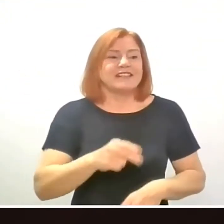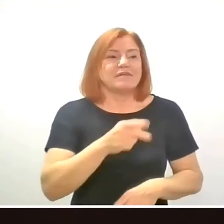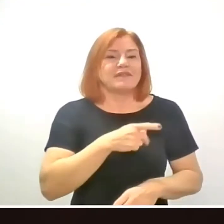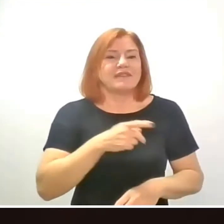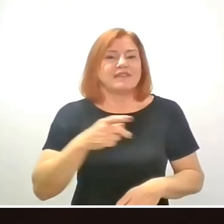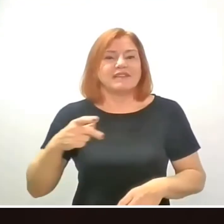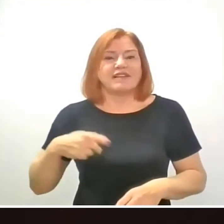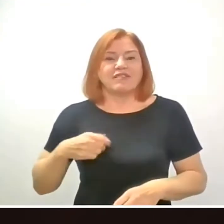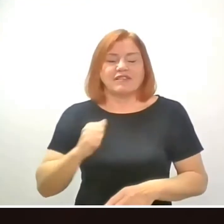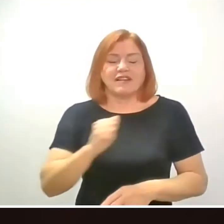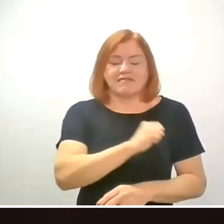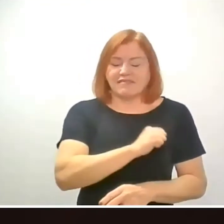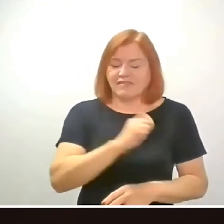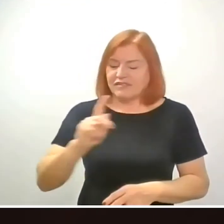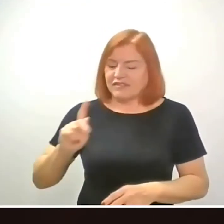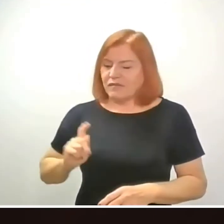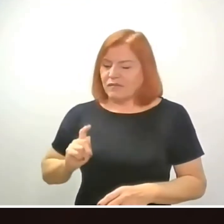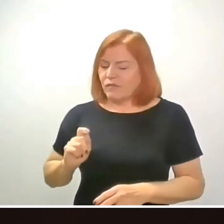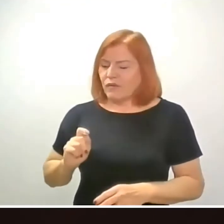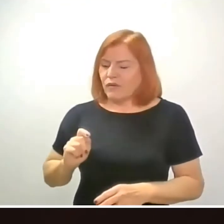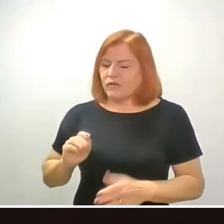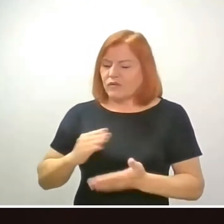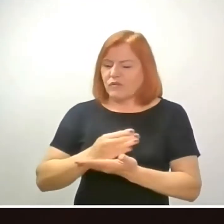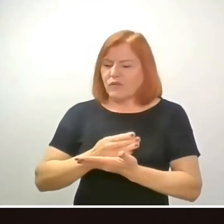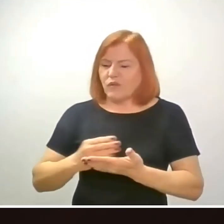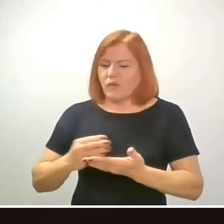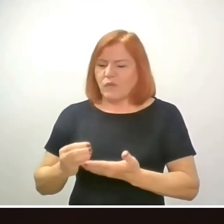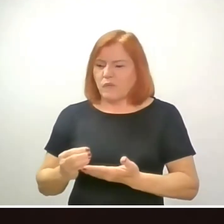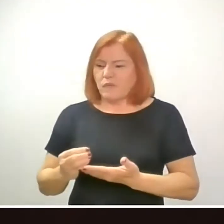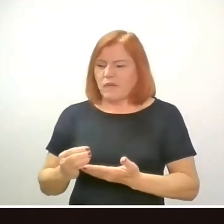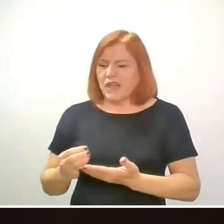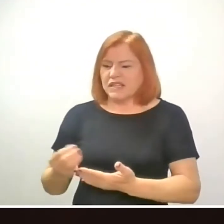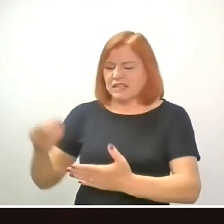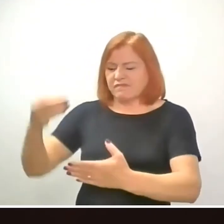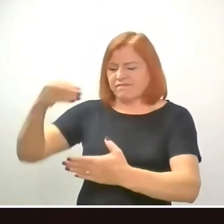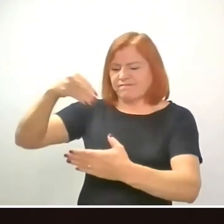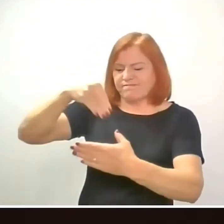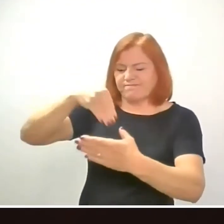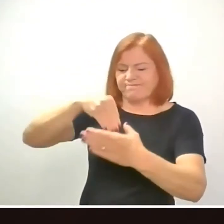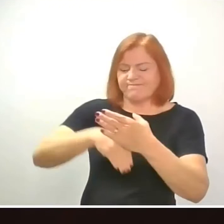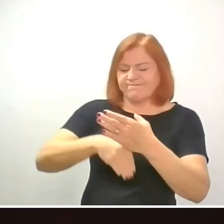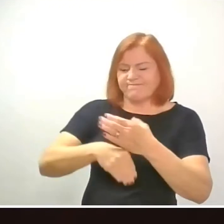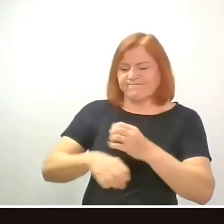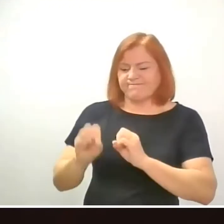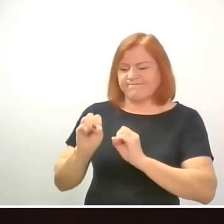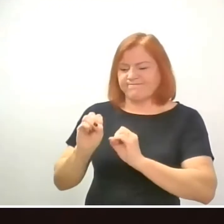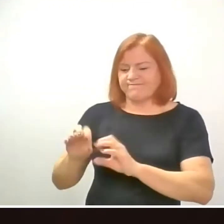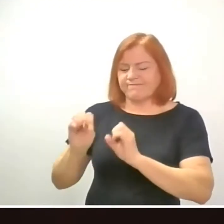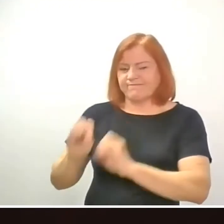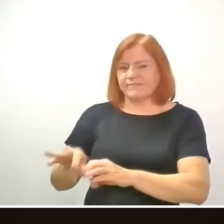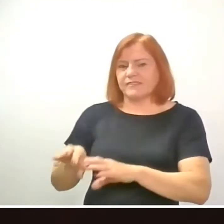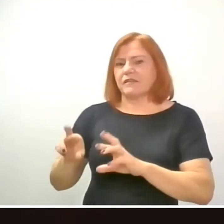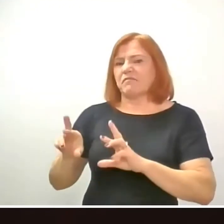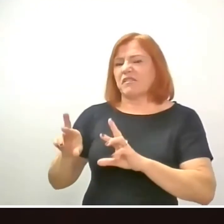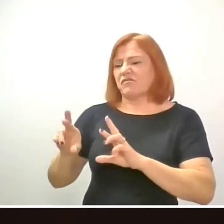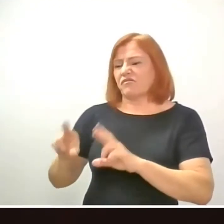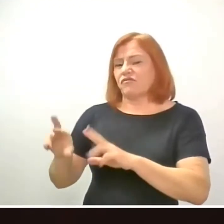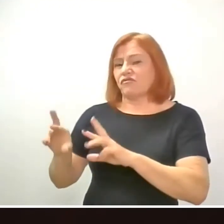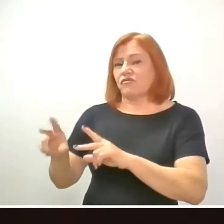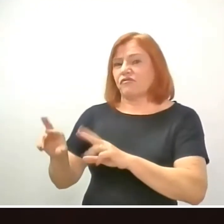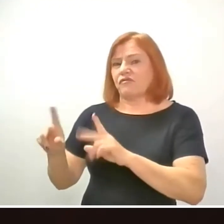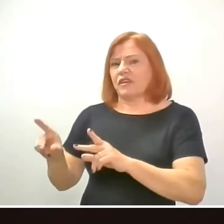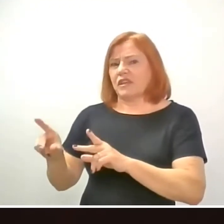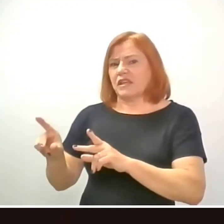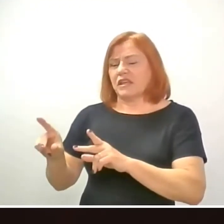ensinamentos estranhos. E quem passa a profetizar é a Jezabel, uma